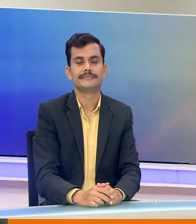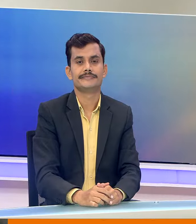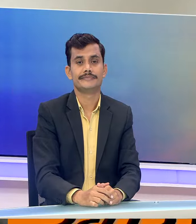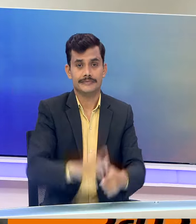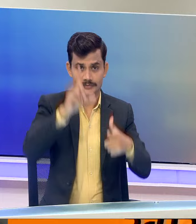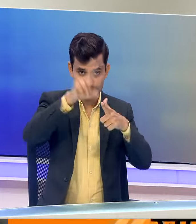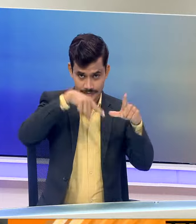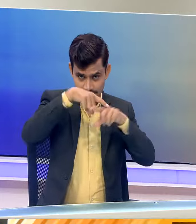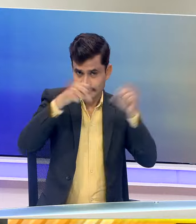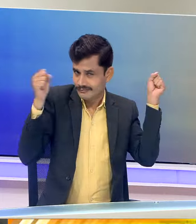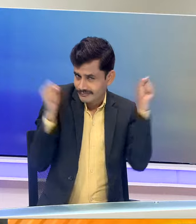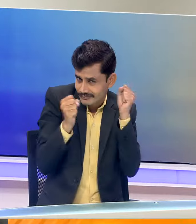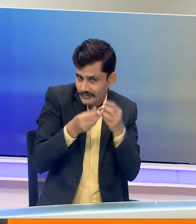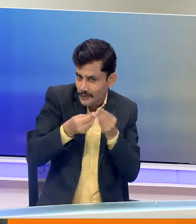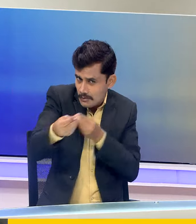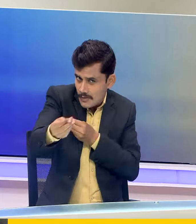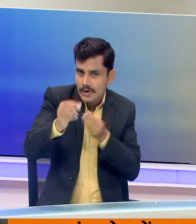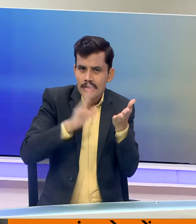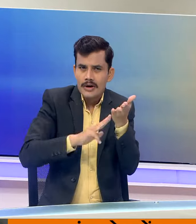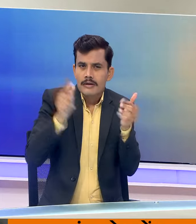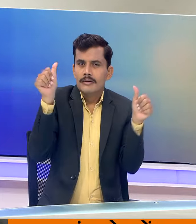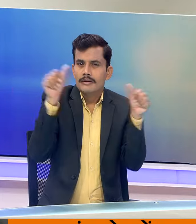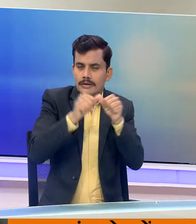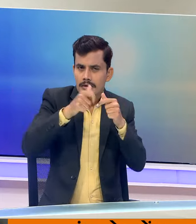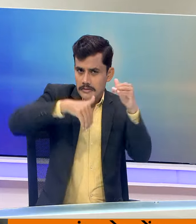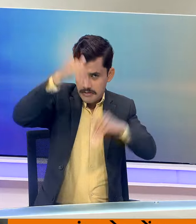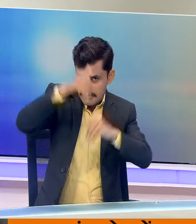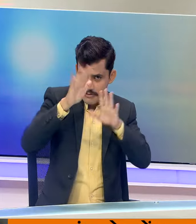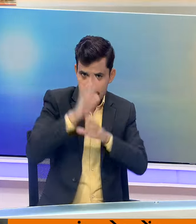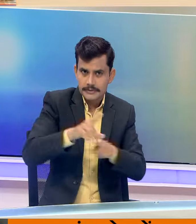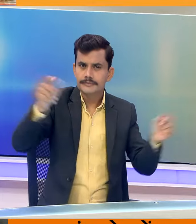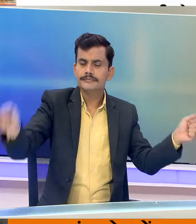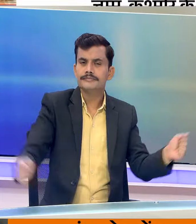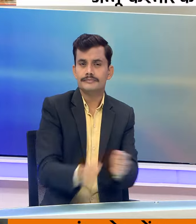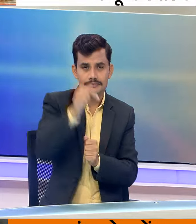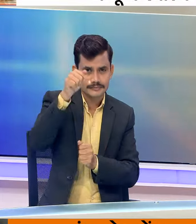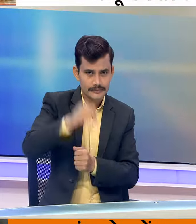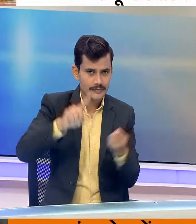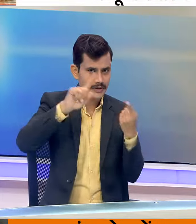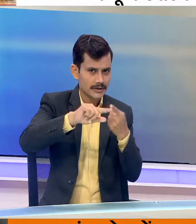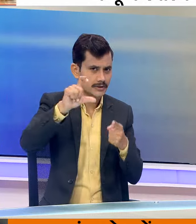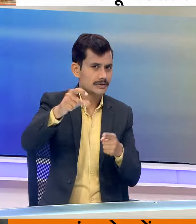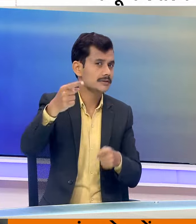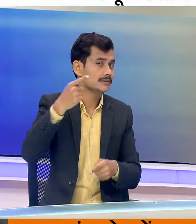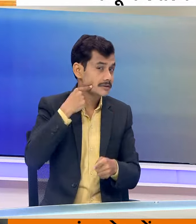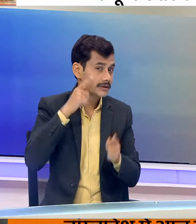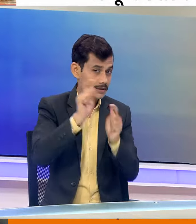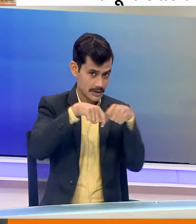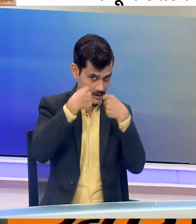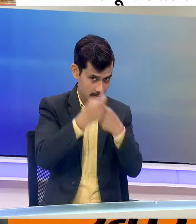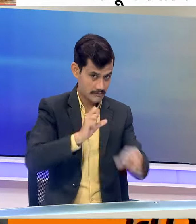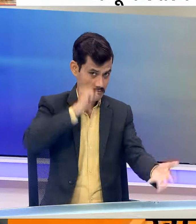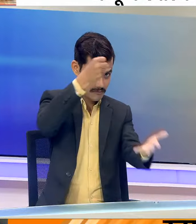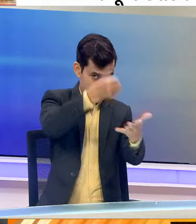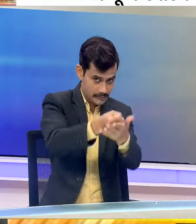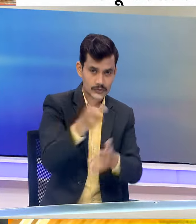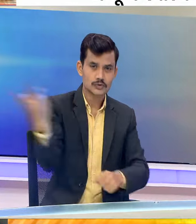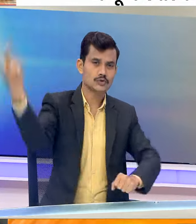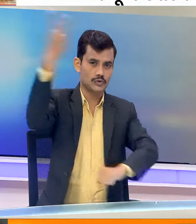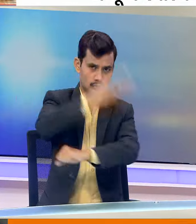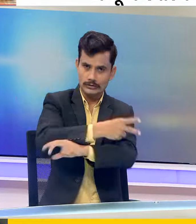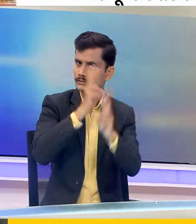वहीं जम्मू कश्मीर में विधानसभा चुनाव जल्द होने वाले हैं और इसी सिलसिले में चुनाव आयोग की टीम आज से प्रदेश के 2 दिवसीय दौरे पर